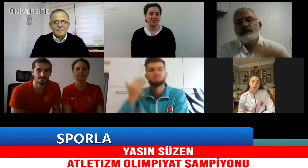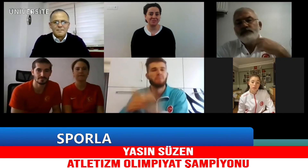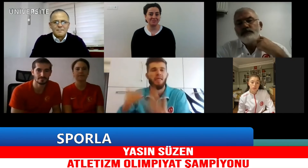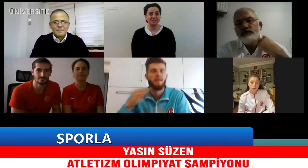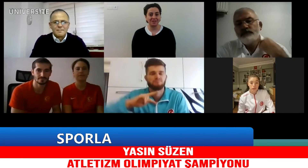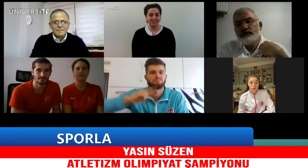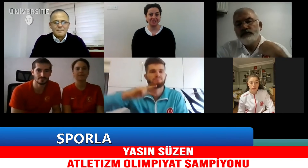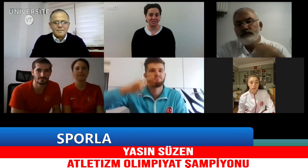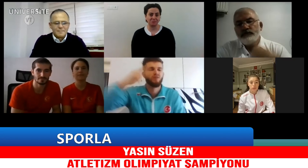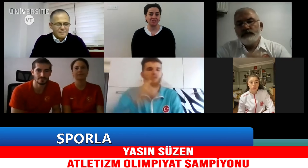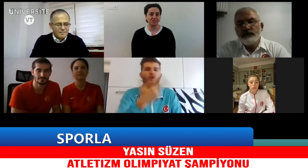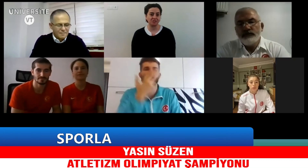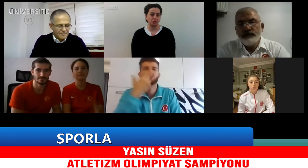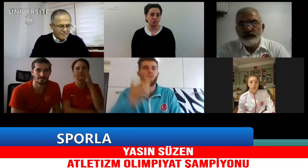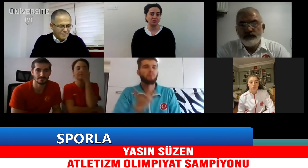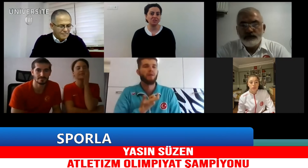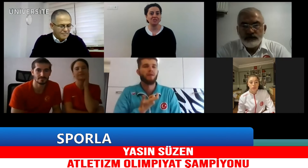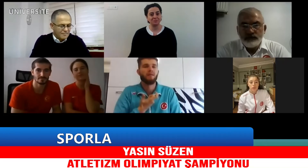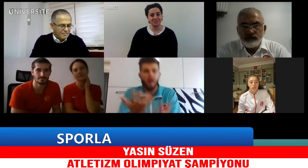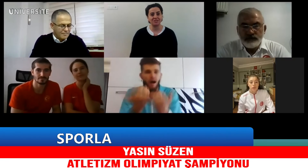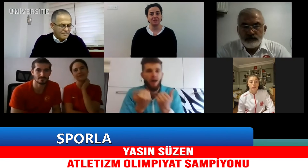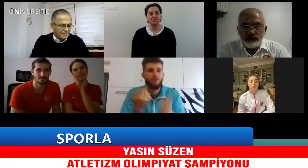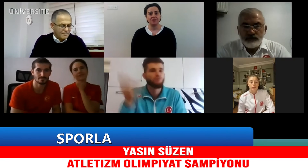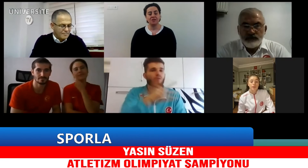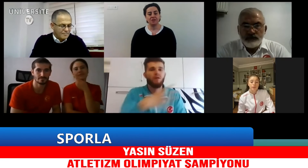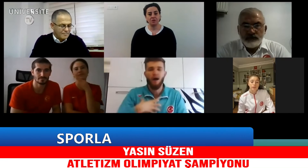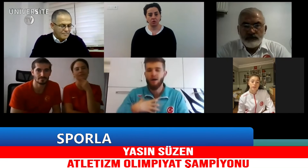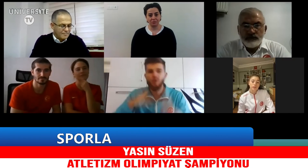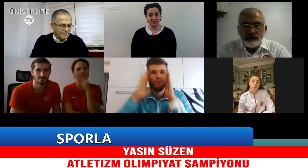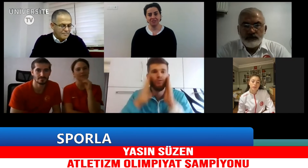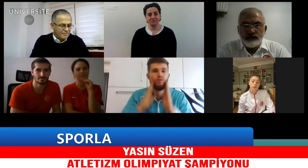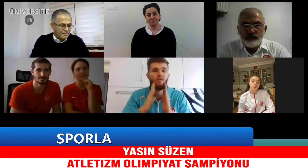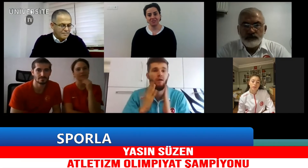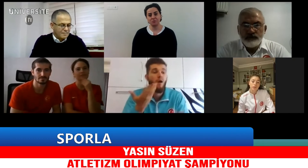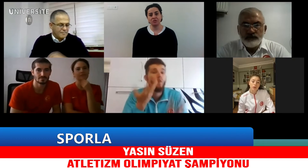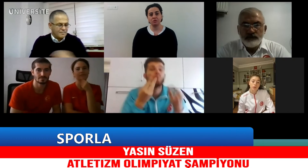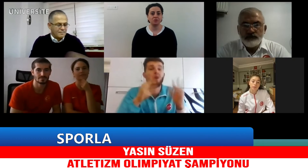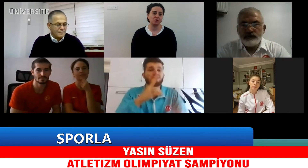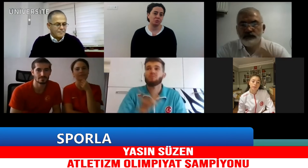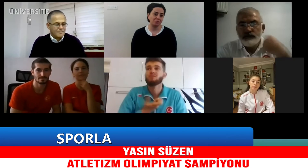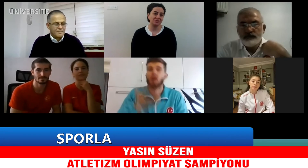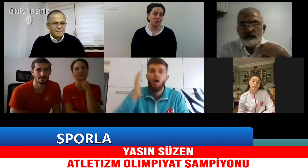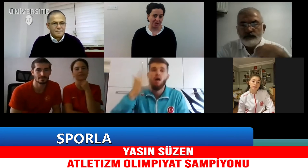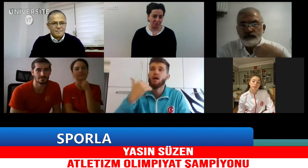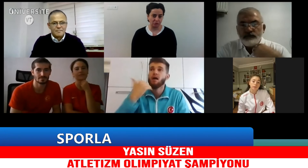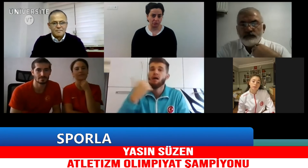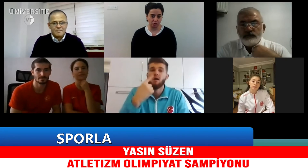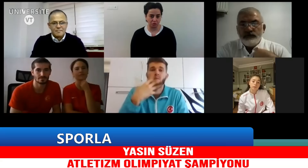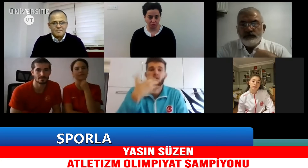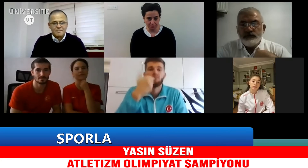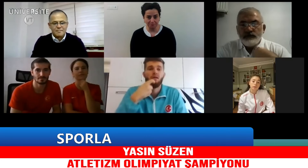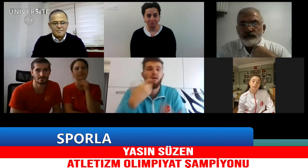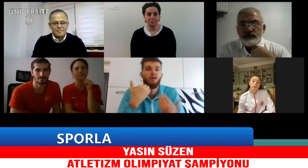iletişim açısından bizimle daha iyi iletişim sağlayacaklarını düşündüğümüz için yanımızda olmaları ve bizim onlara rol model olmamız önemli